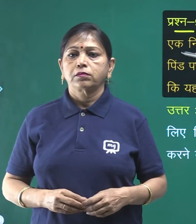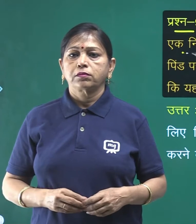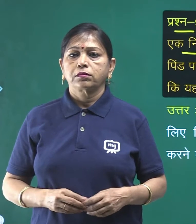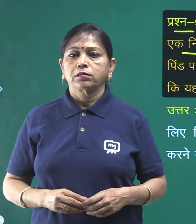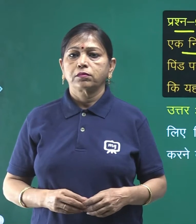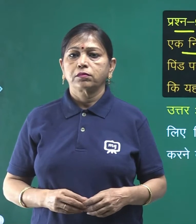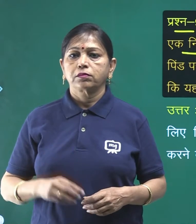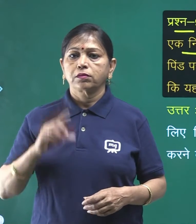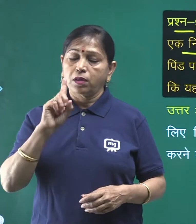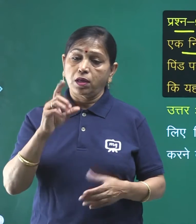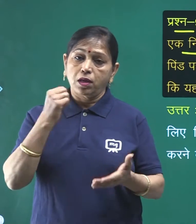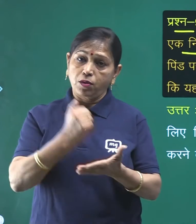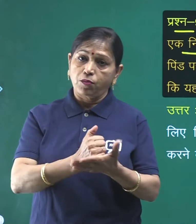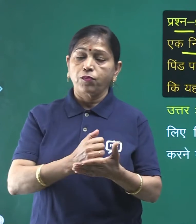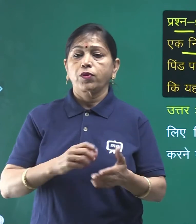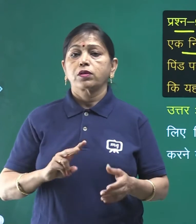एक नियत वेग v से